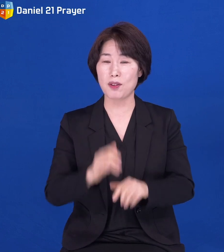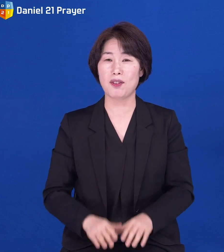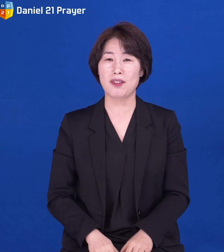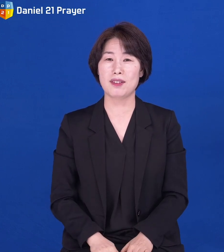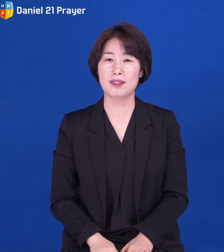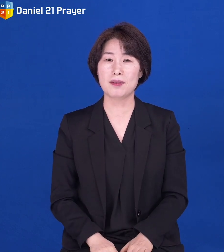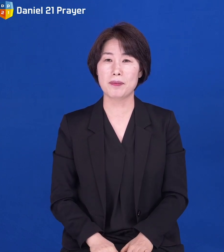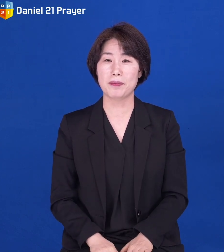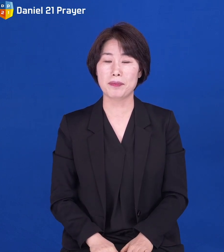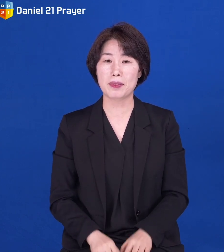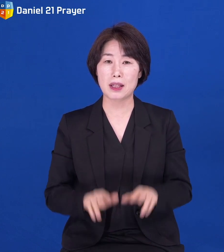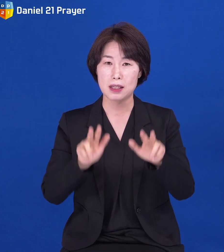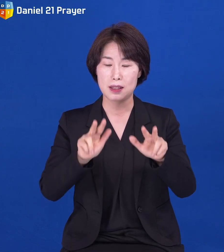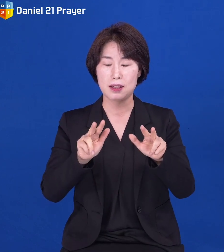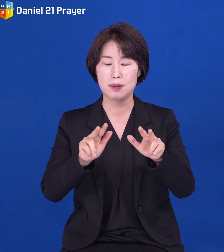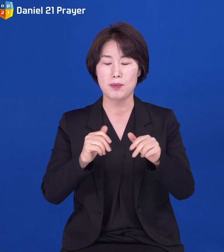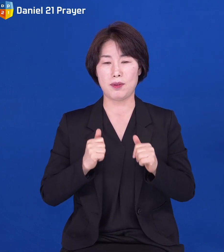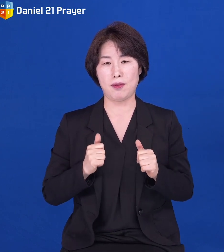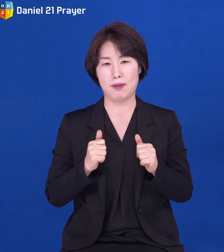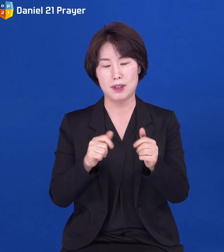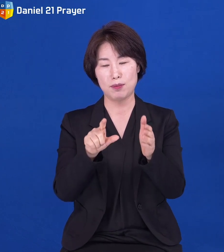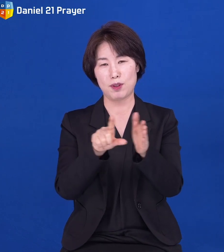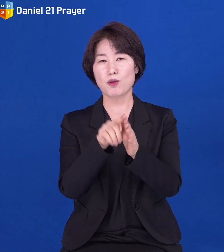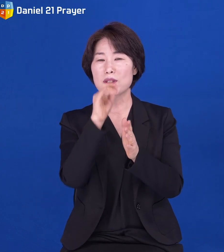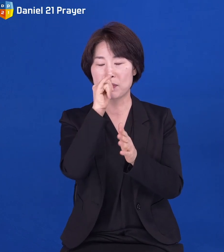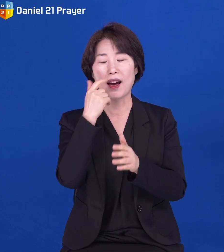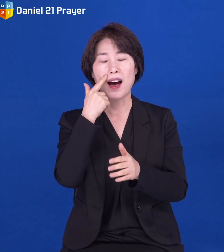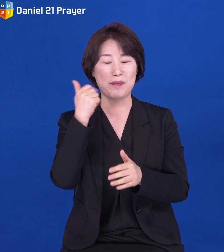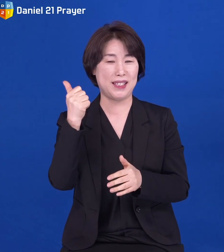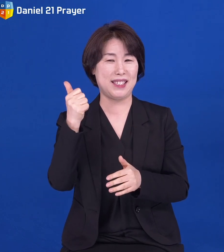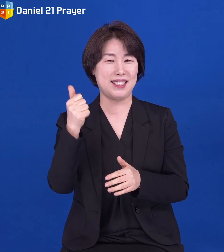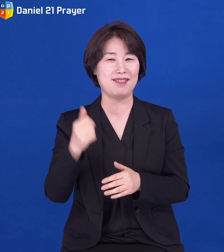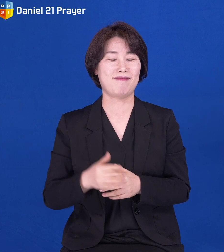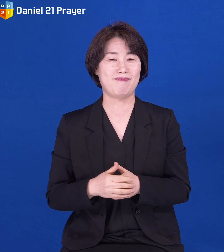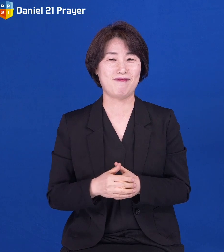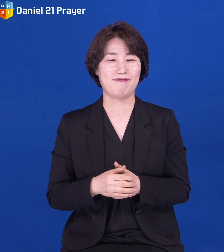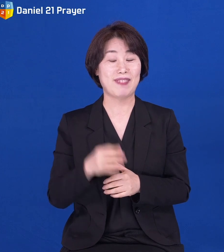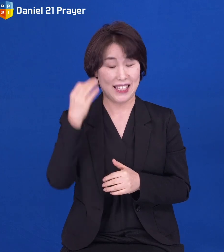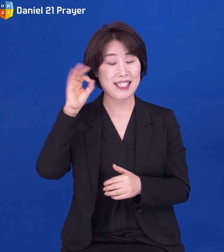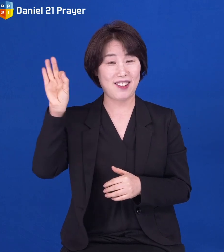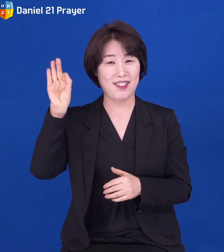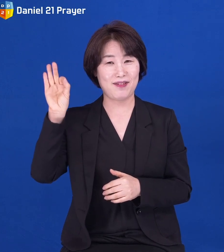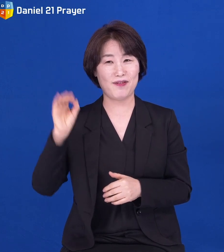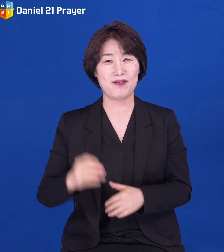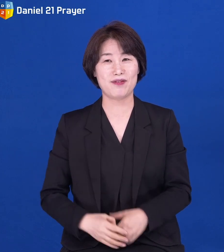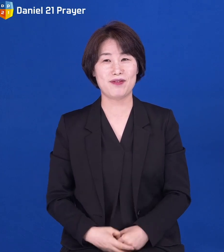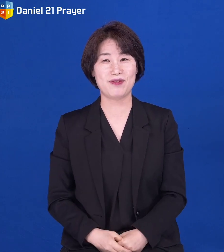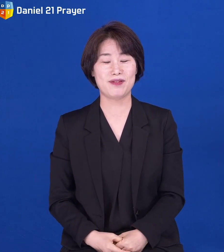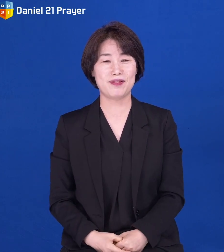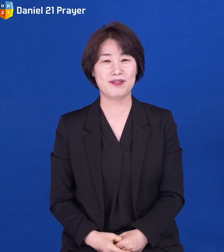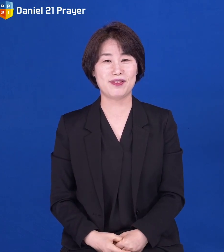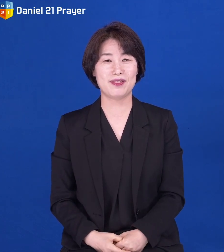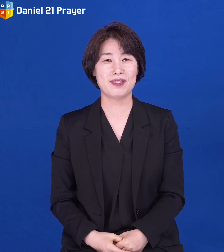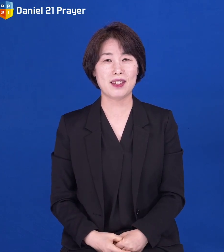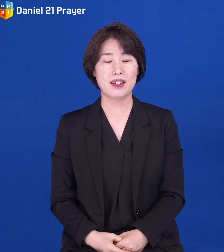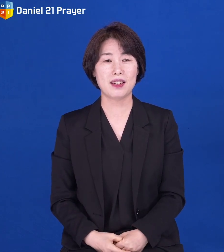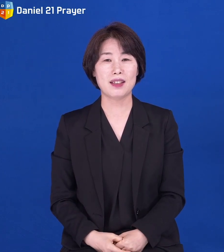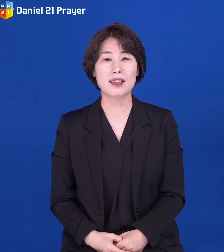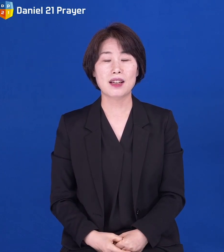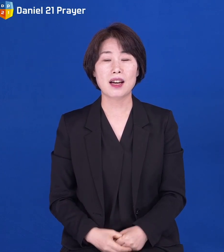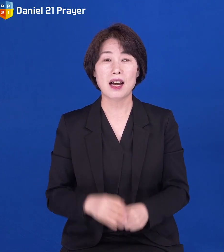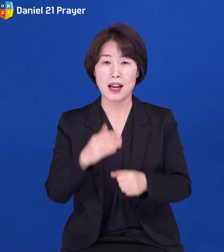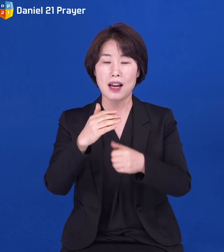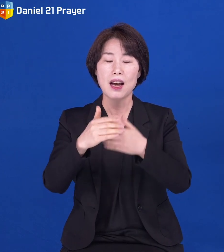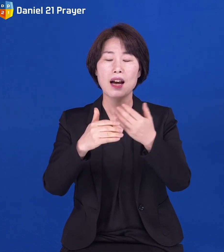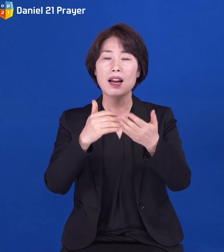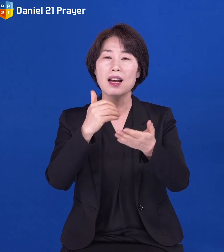돼가지고요. 지금 최근에 이제 열심히 다니고 계신데, 네, 아버지도 인정을 하신 거죠. 그렇게 안 믿었던 아버지도 하느님을 인정할